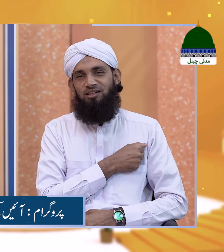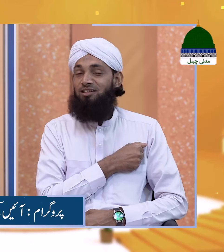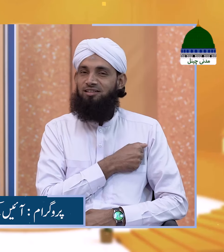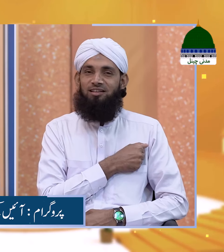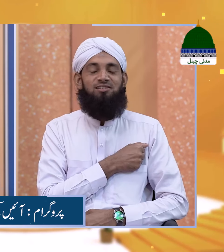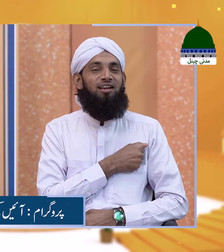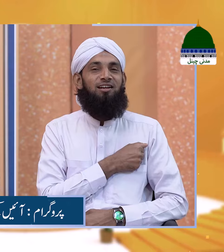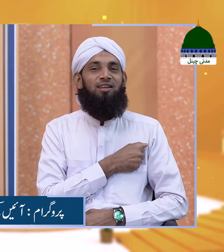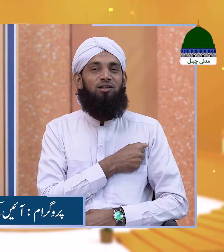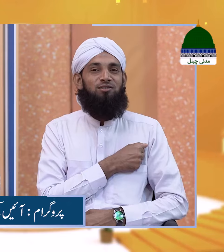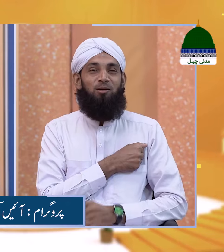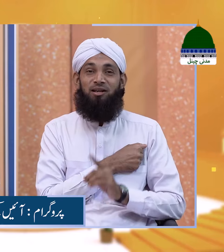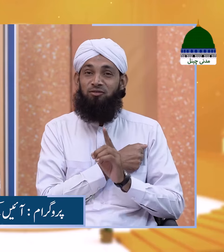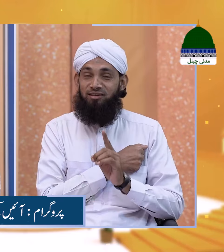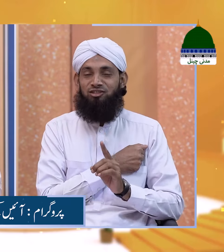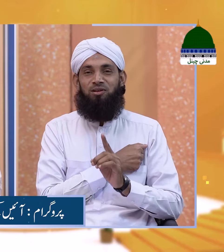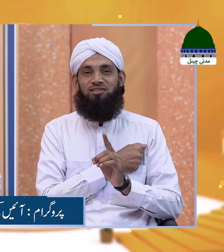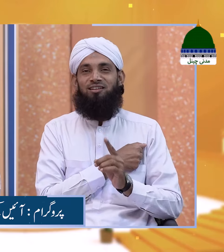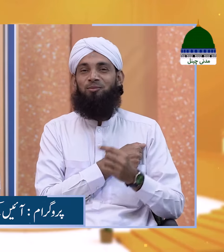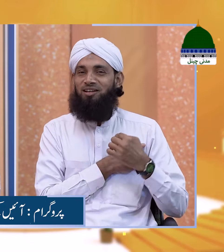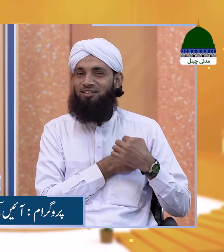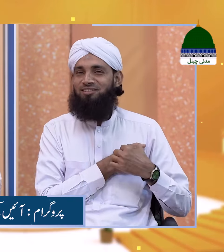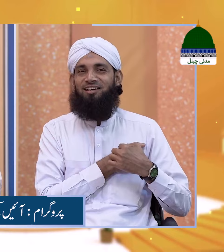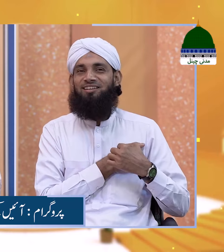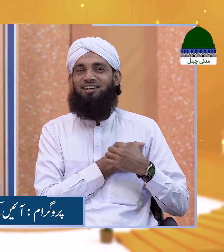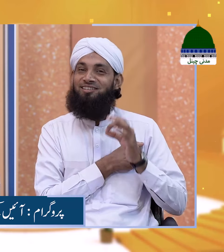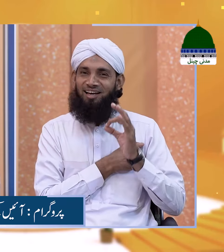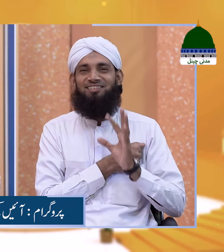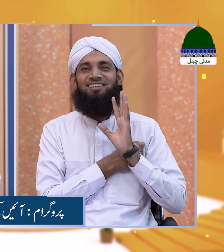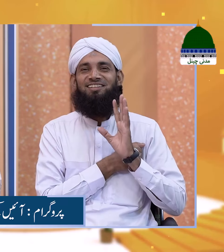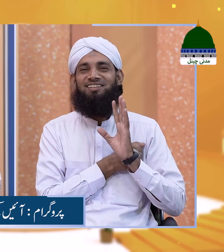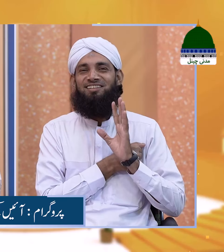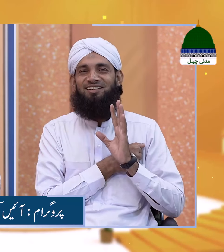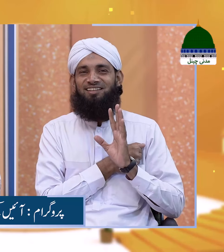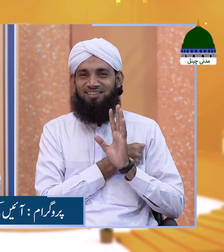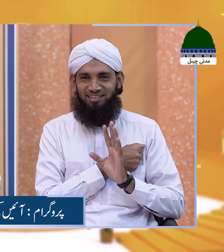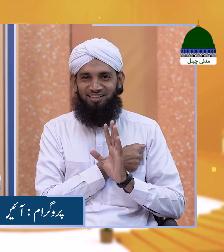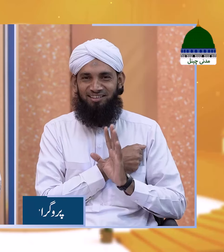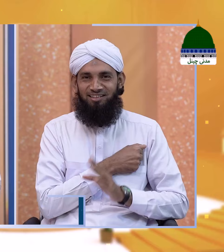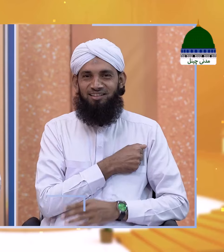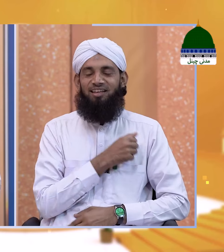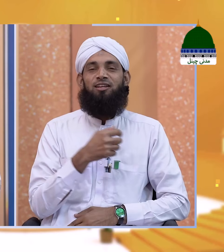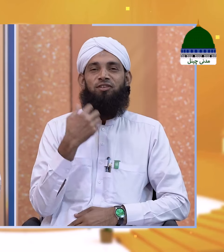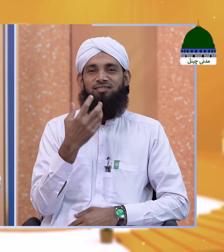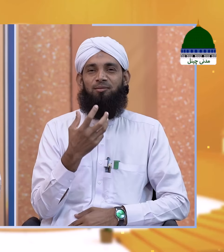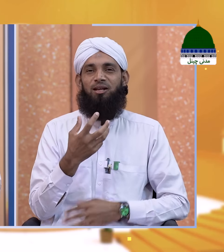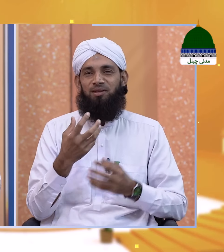اچھا، یہ اشارہ کرتے وقت ہمارے فیس ایکسپریشن ہمارے اس سائن کا ساتھ دیں گے، ٹھیک ہے؟ یعنی کہ فیس سے ہمارے پتہ چلے